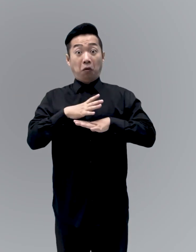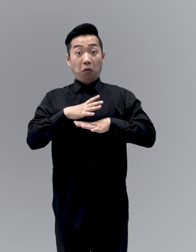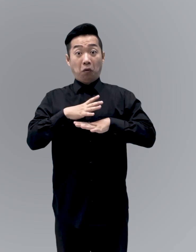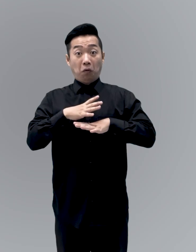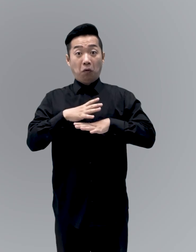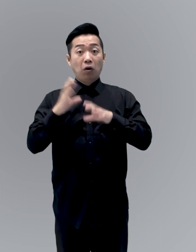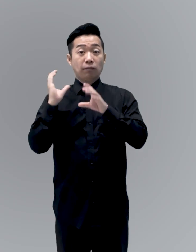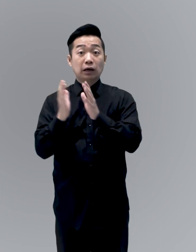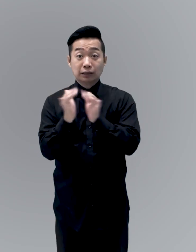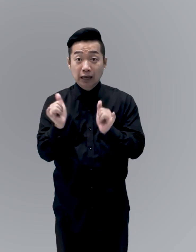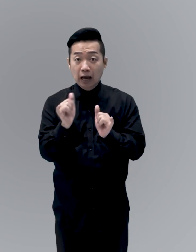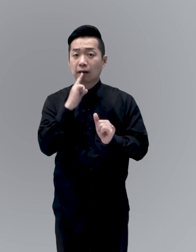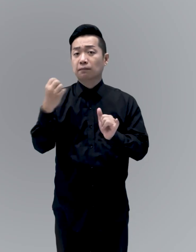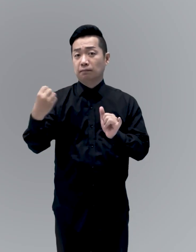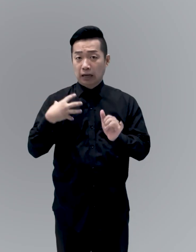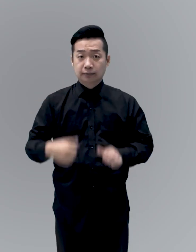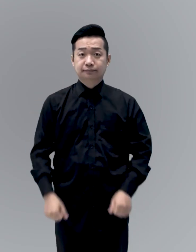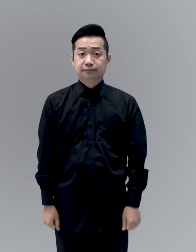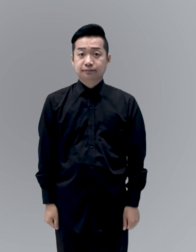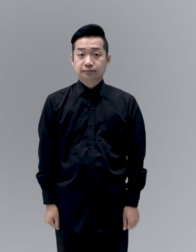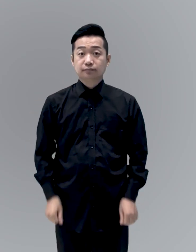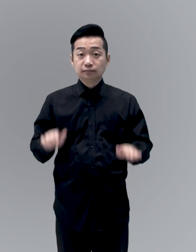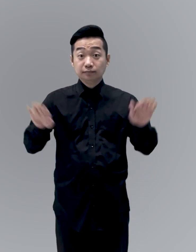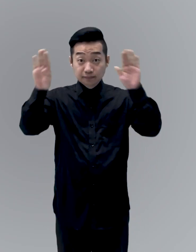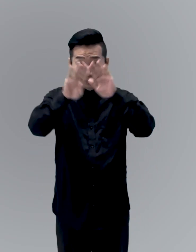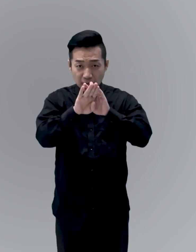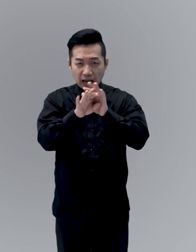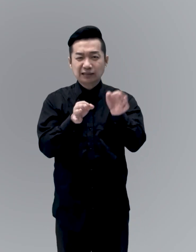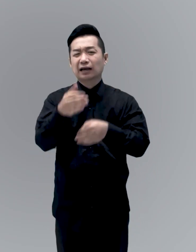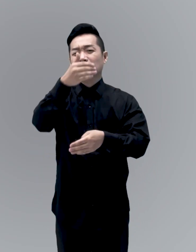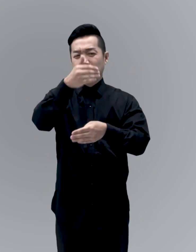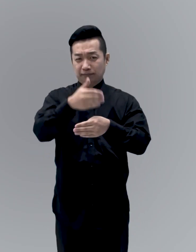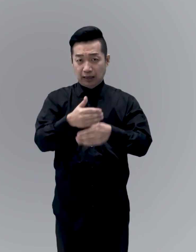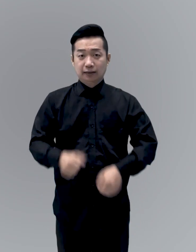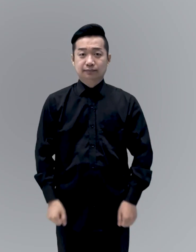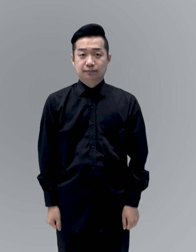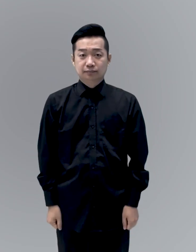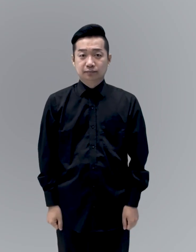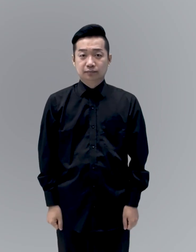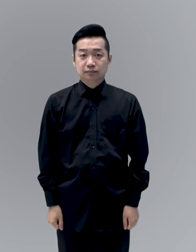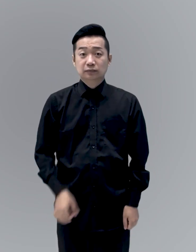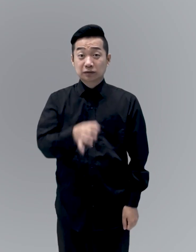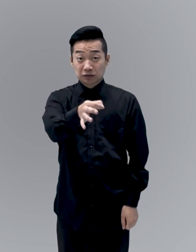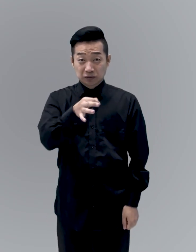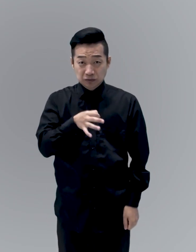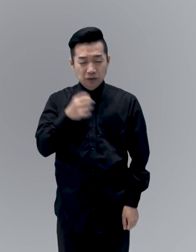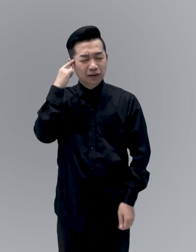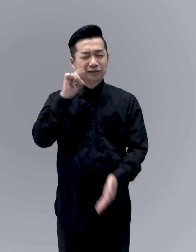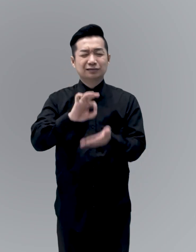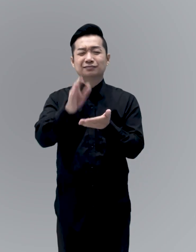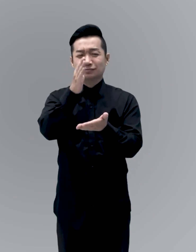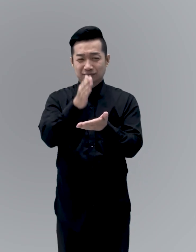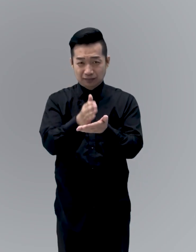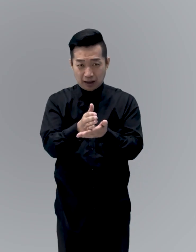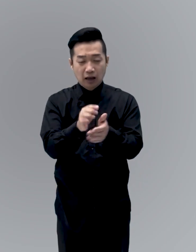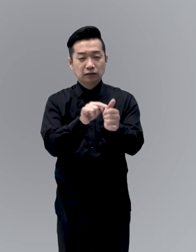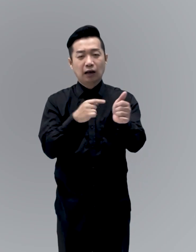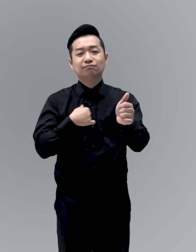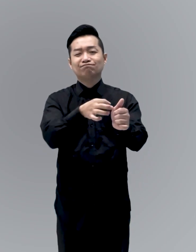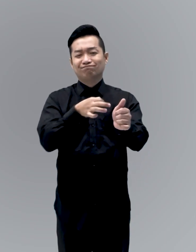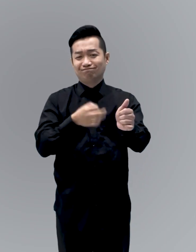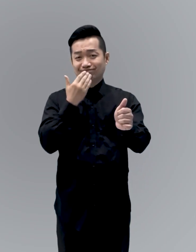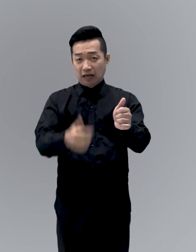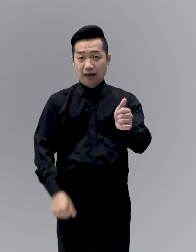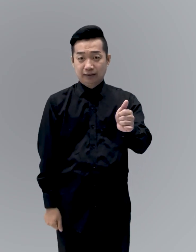놀라자 바텐더가 이어서 말했다. 오늘 밤은 여기서 마감해야겠군요. 계산은 신경 쓰지 마십시오.